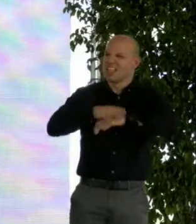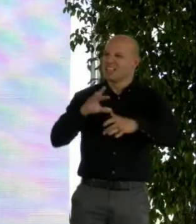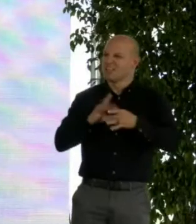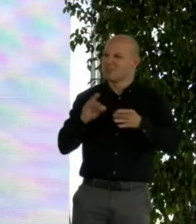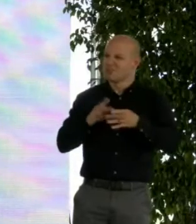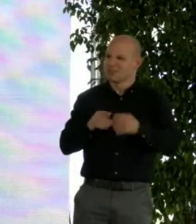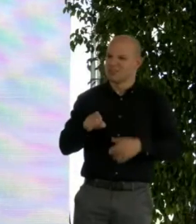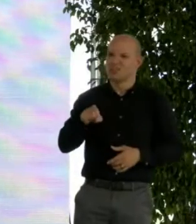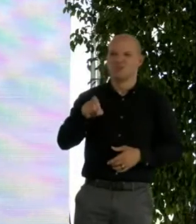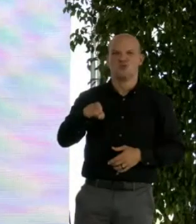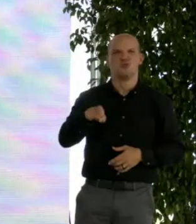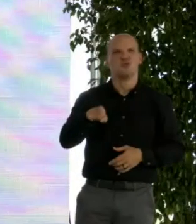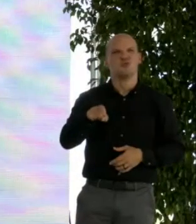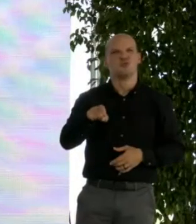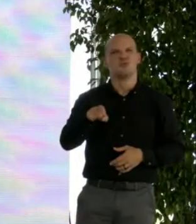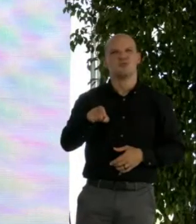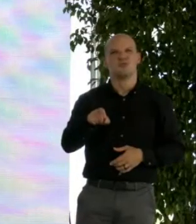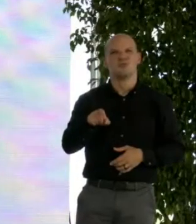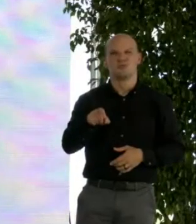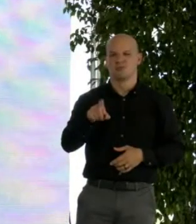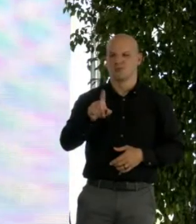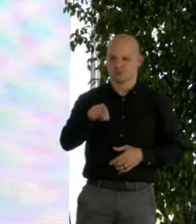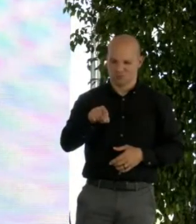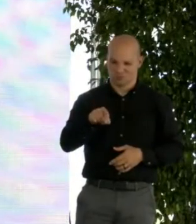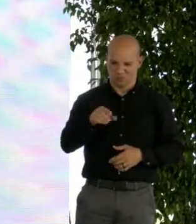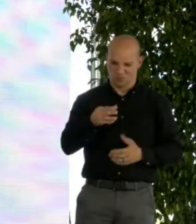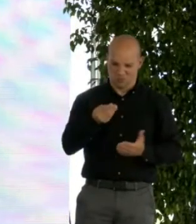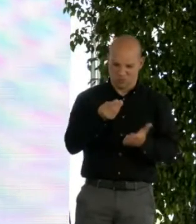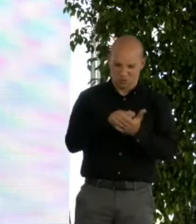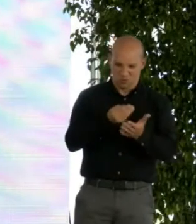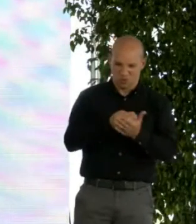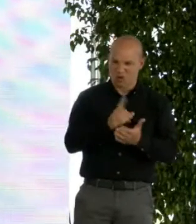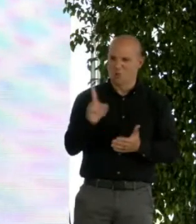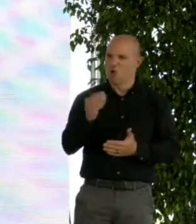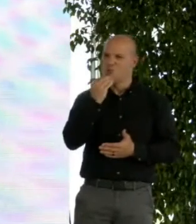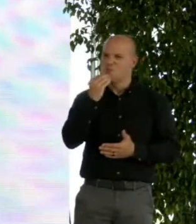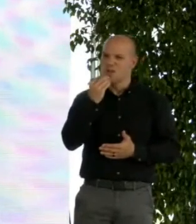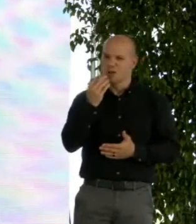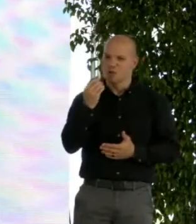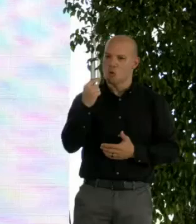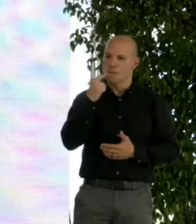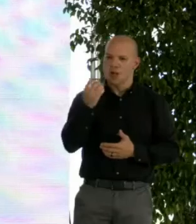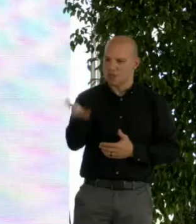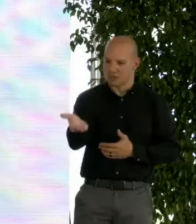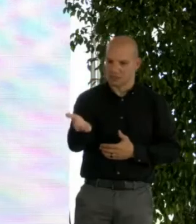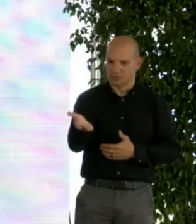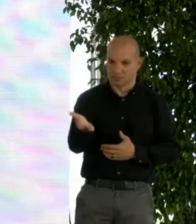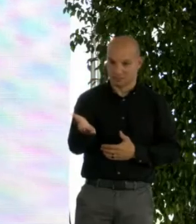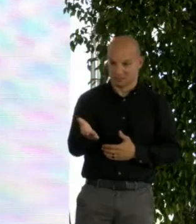should put your money where your mouth is, Charlie. Aquí ellos están poniendo